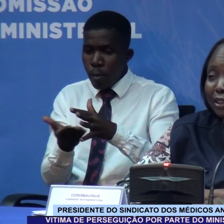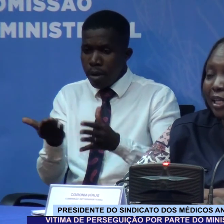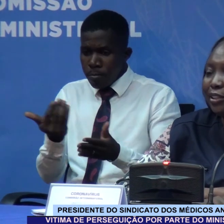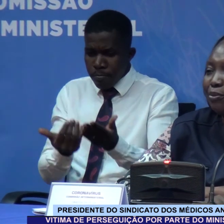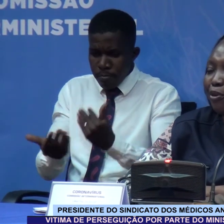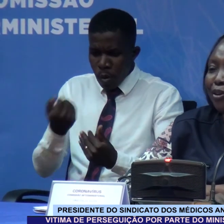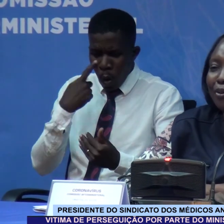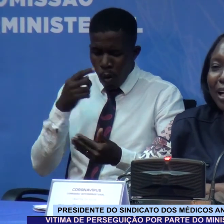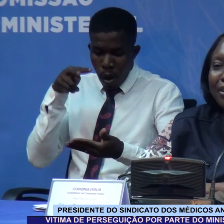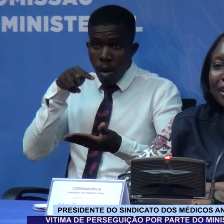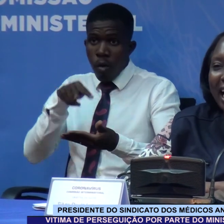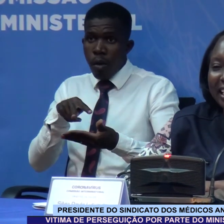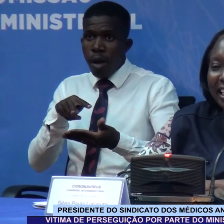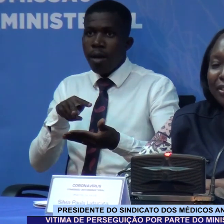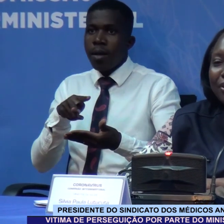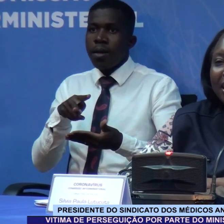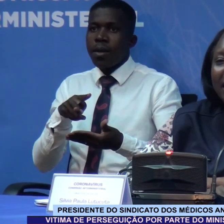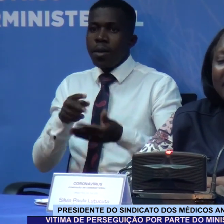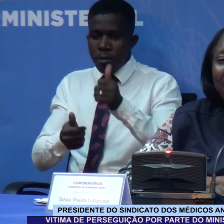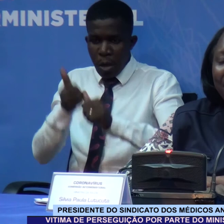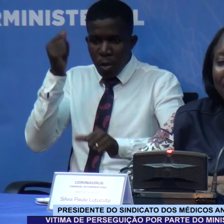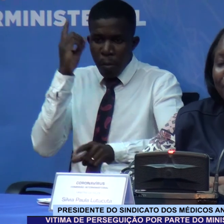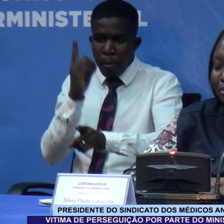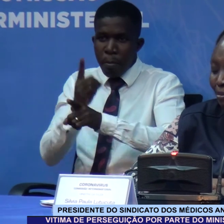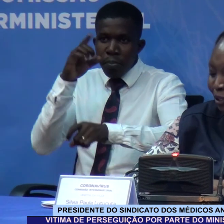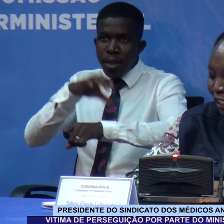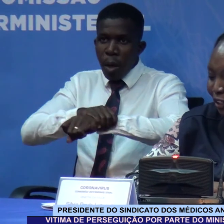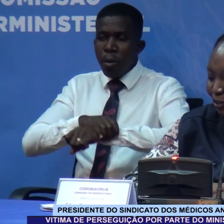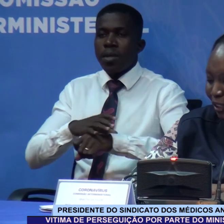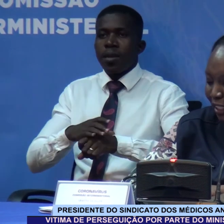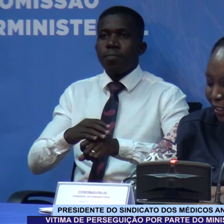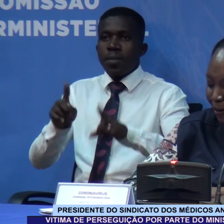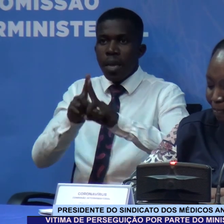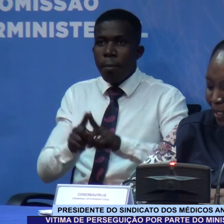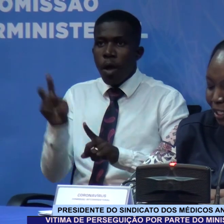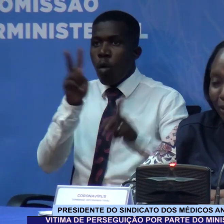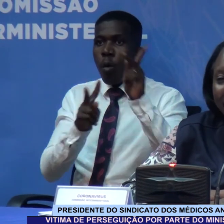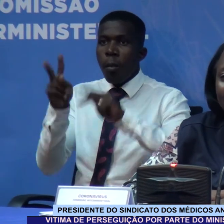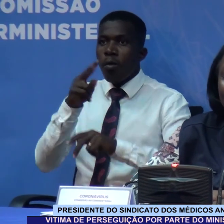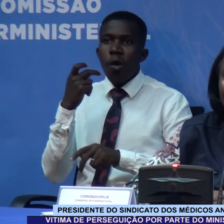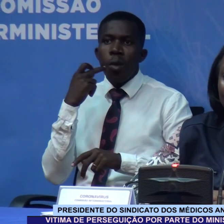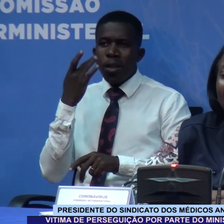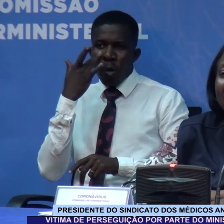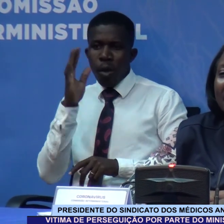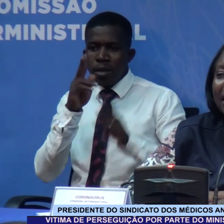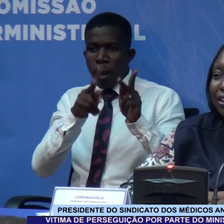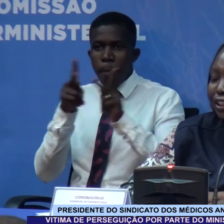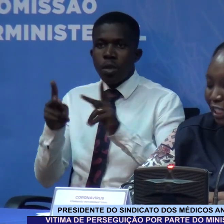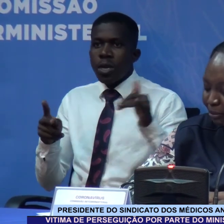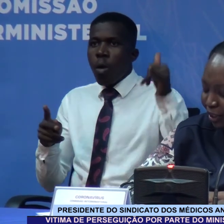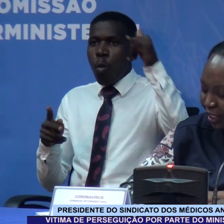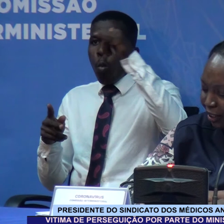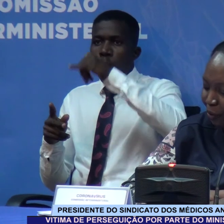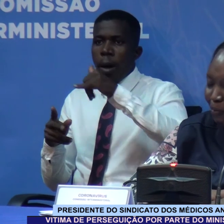arranjar uma estratégia para ter uma capacidade muito mais à frente. Portanto, o grande problema é que Angola também está com dificuldades financeiras, temos que perceber isso.